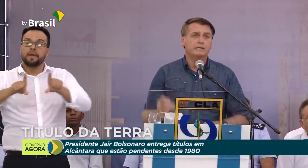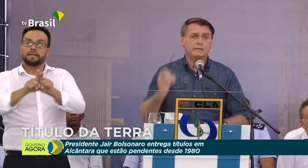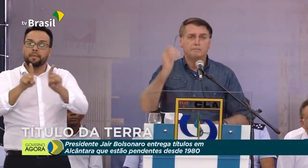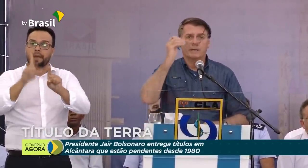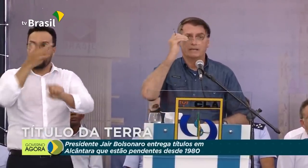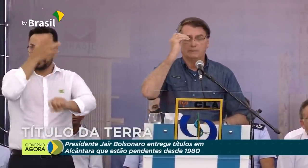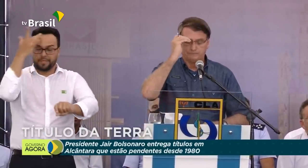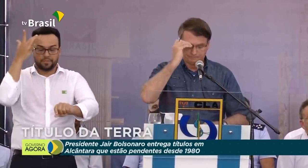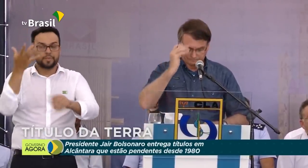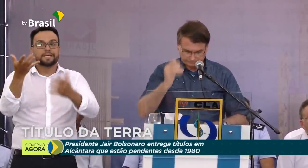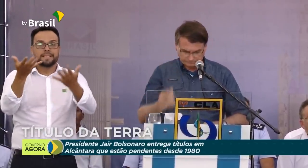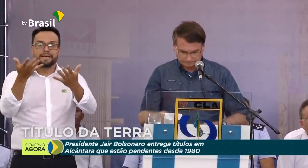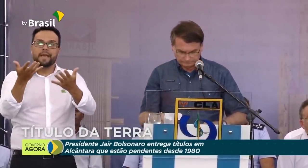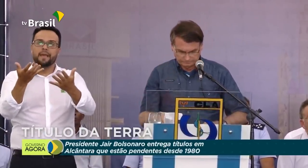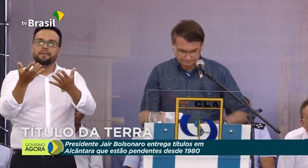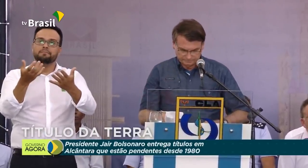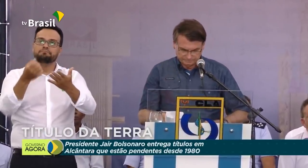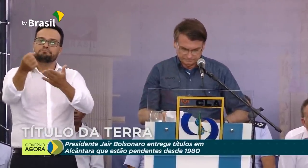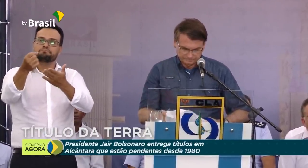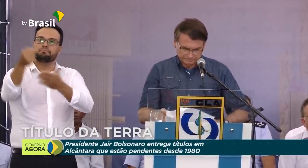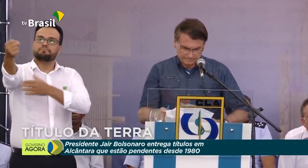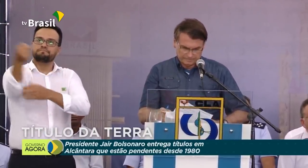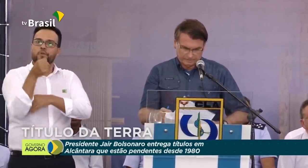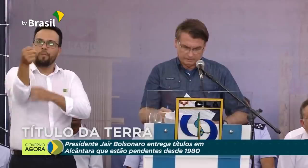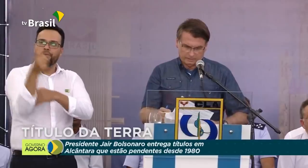quer empregar.